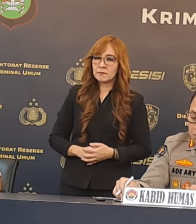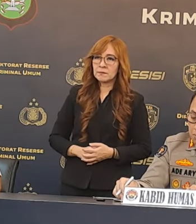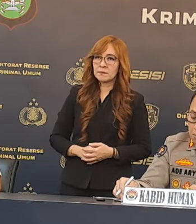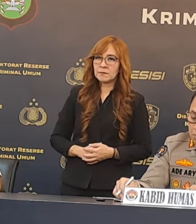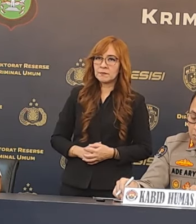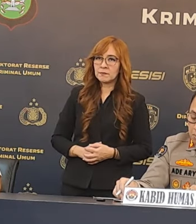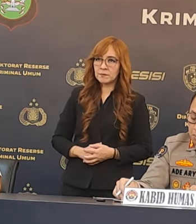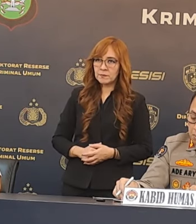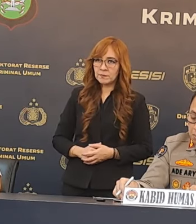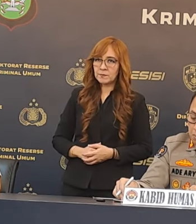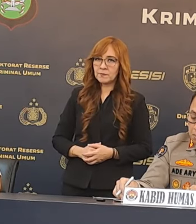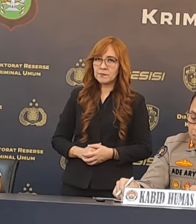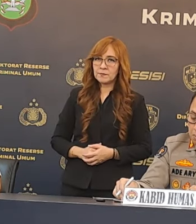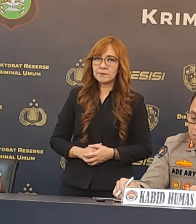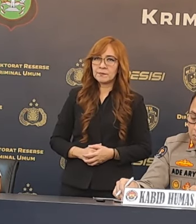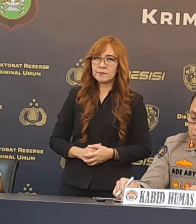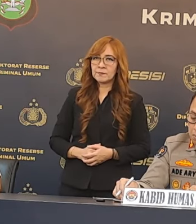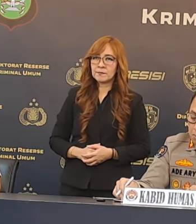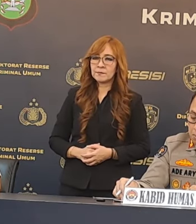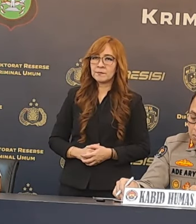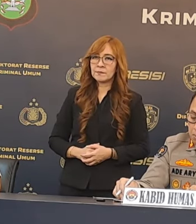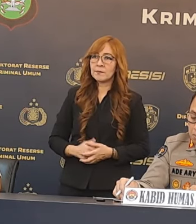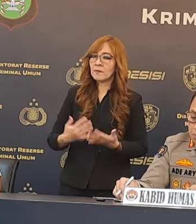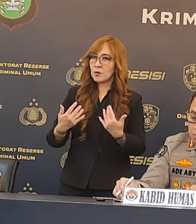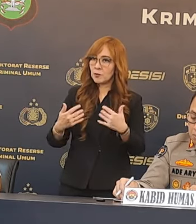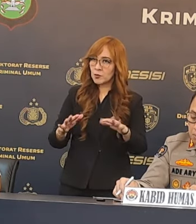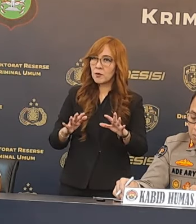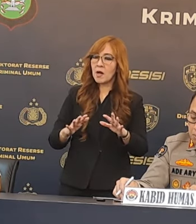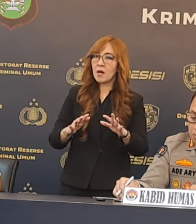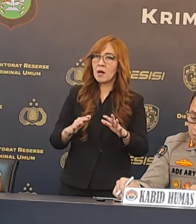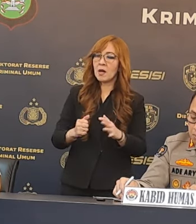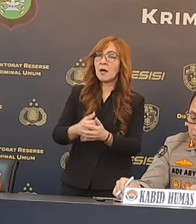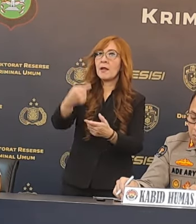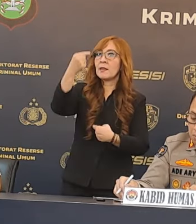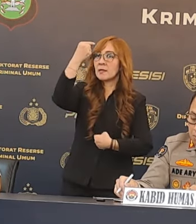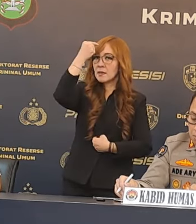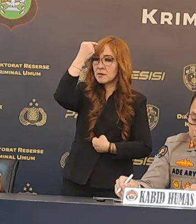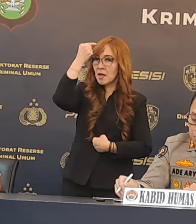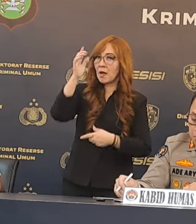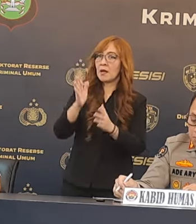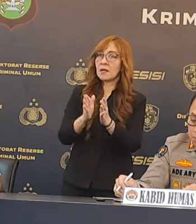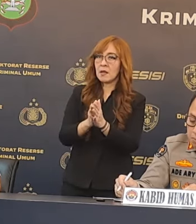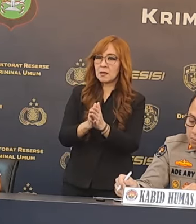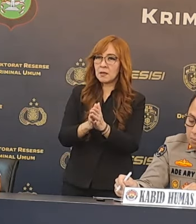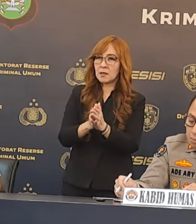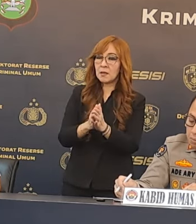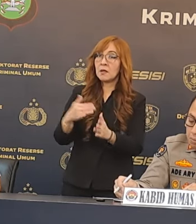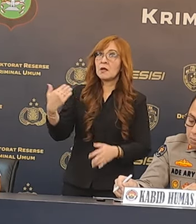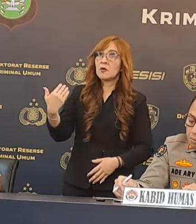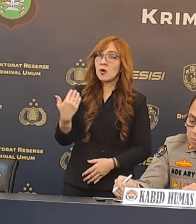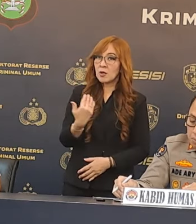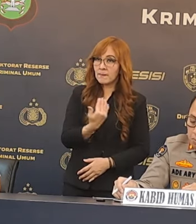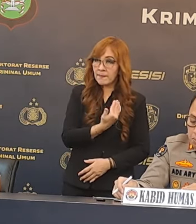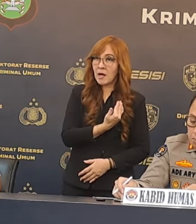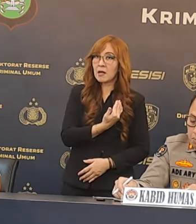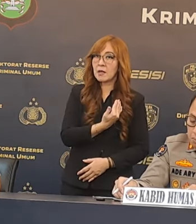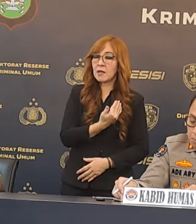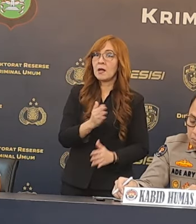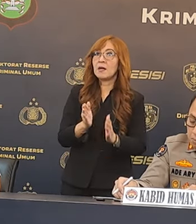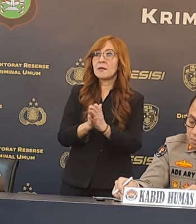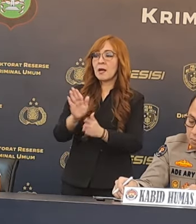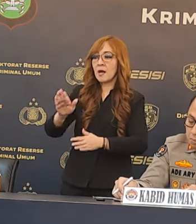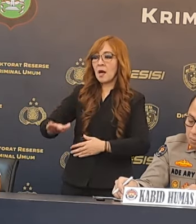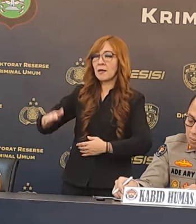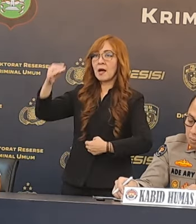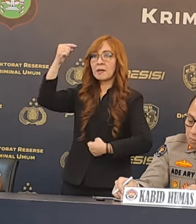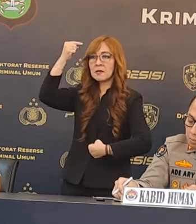Setelah itu, tersangka dan korban dan anak